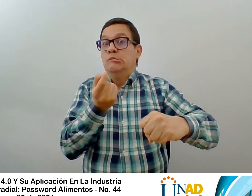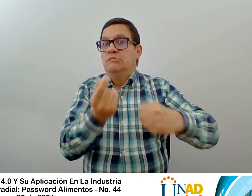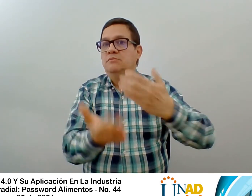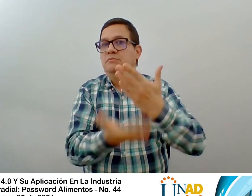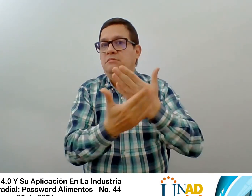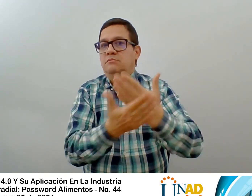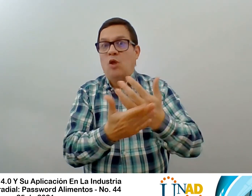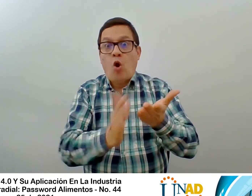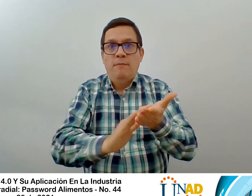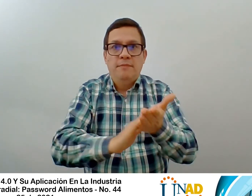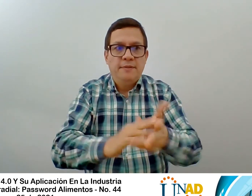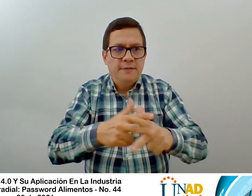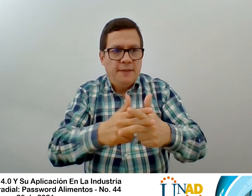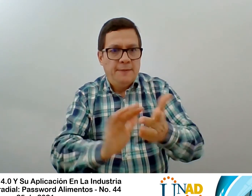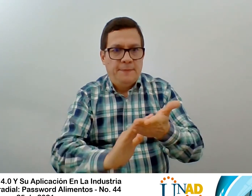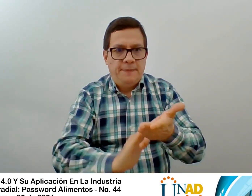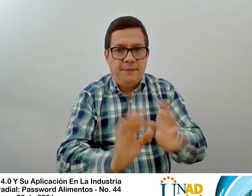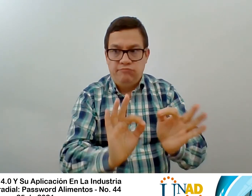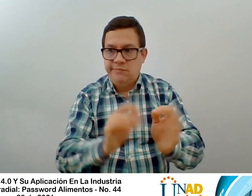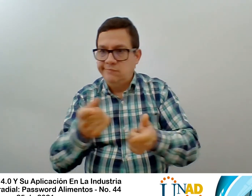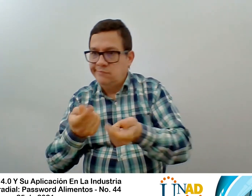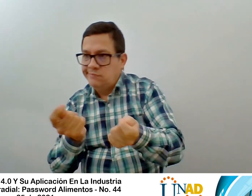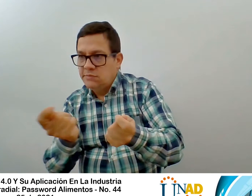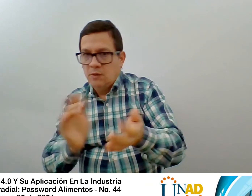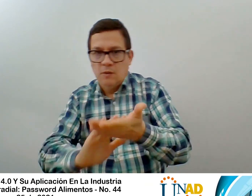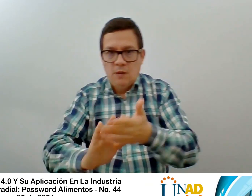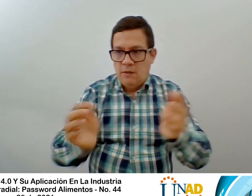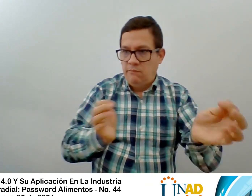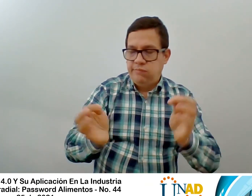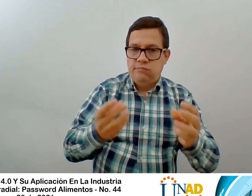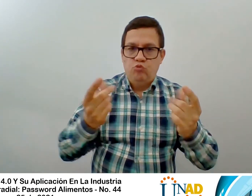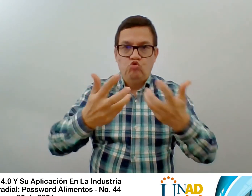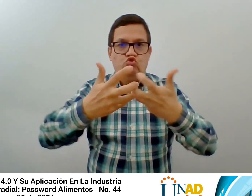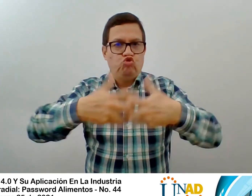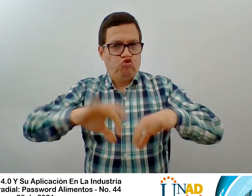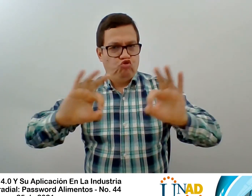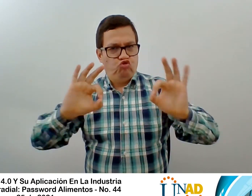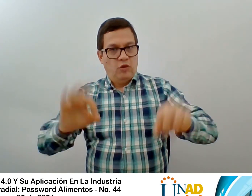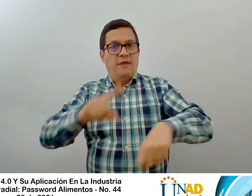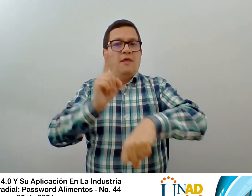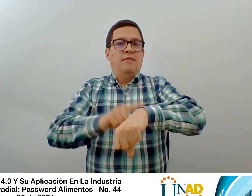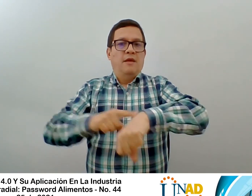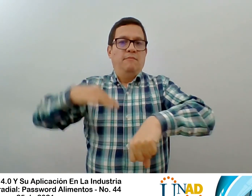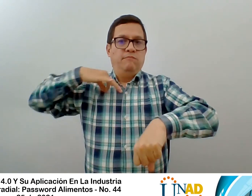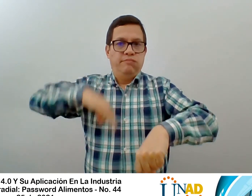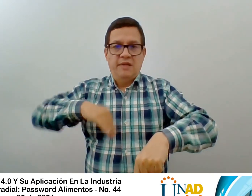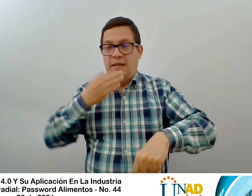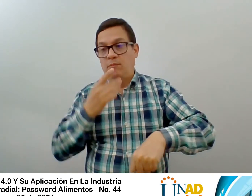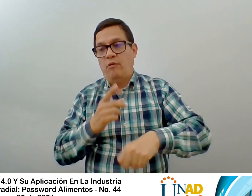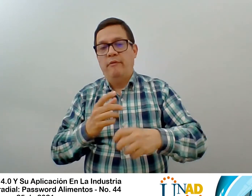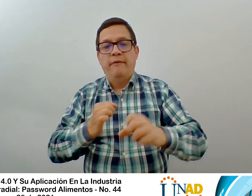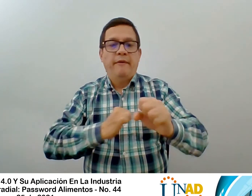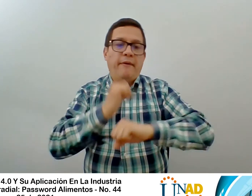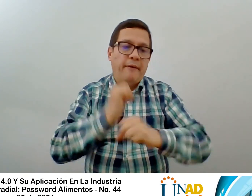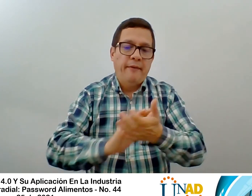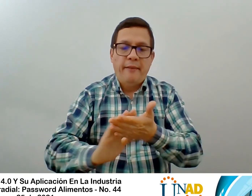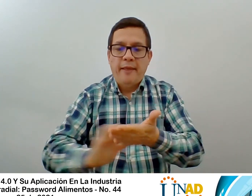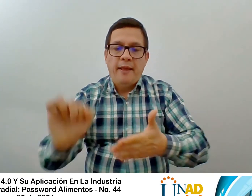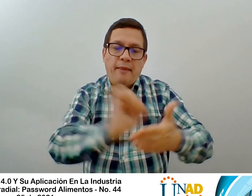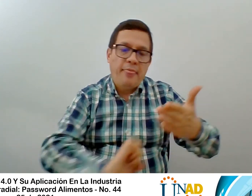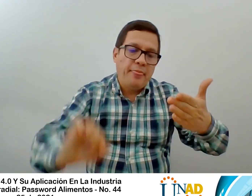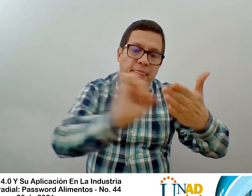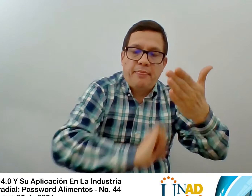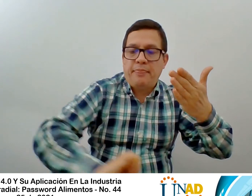pues hará que la eficiencia aumente, tendremos menos tiempos muertos, y esto es un punto que se habla mucho. Se disminuyen